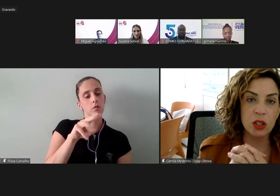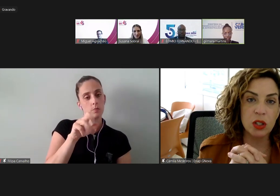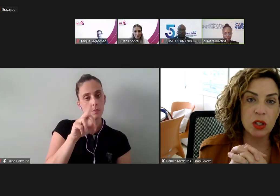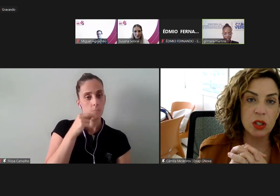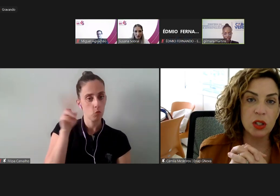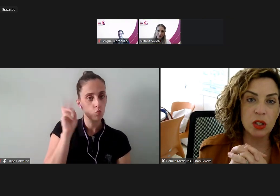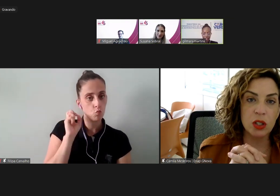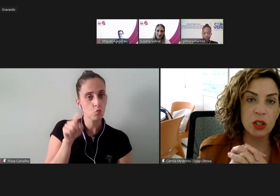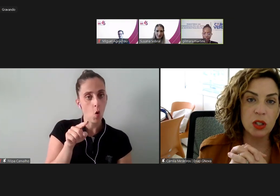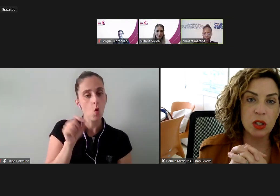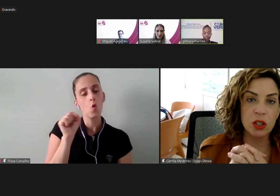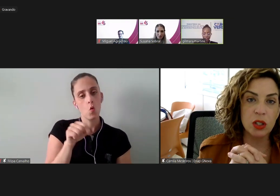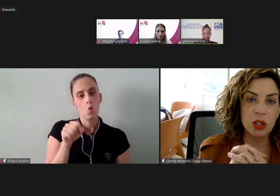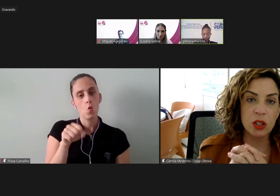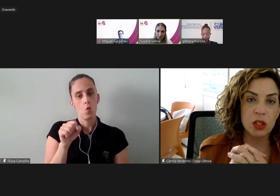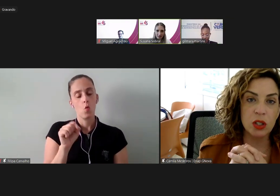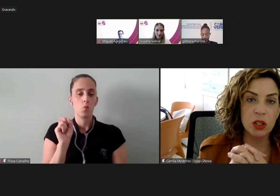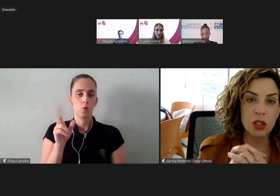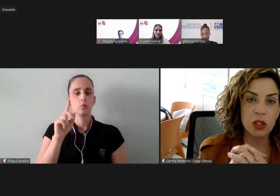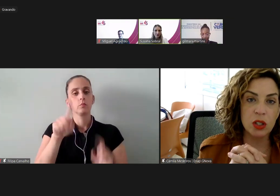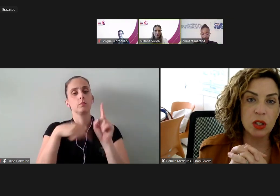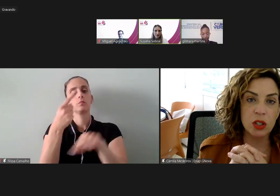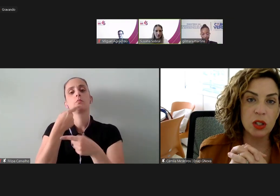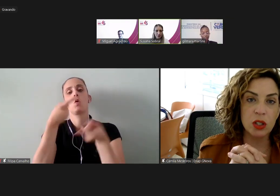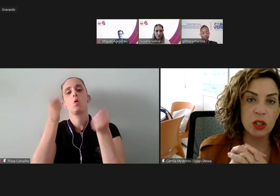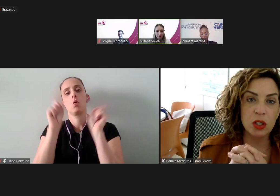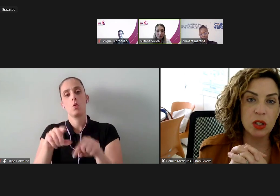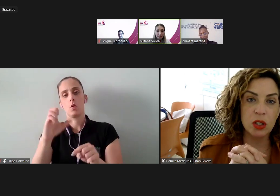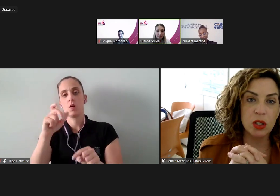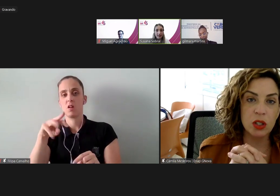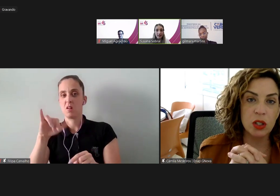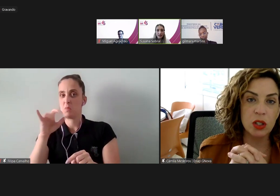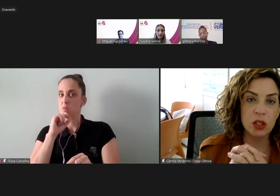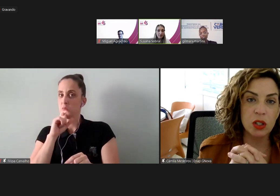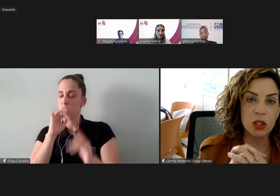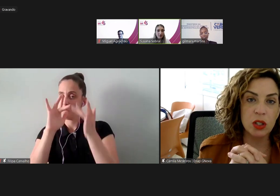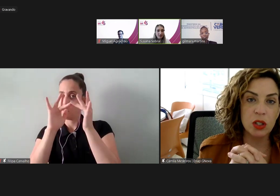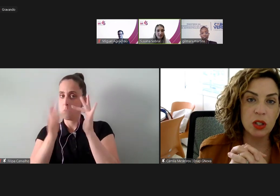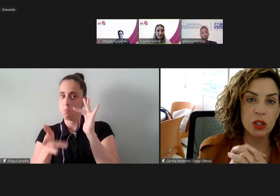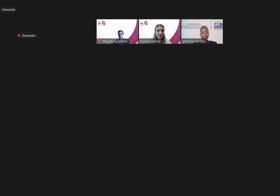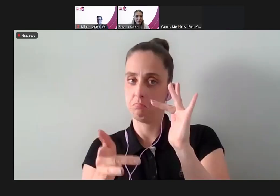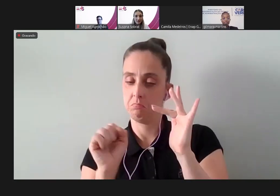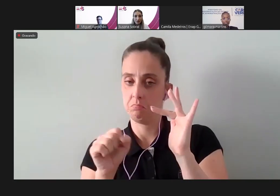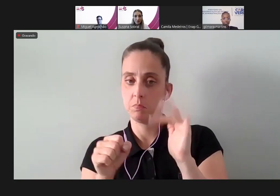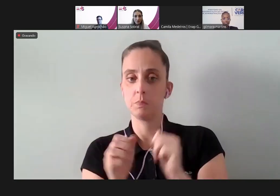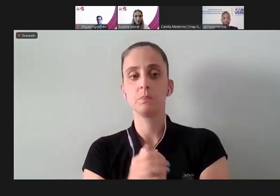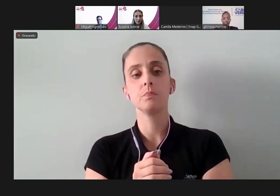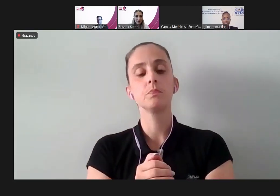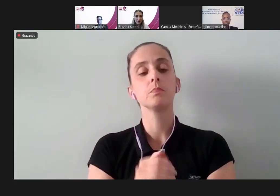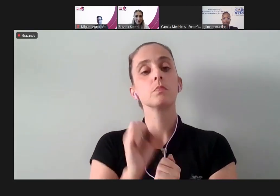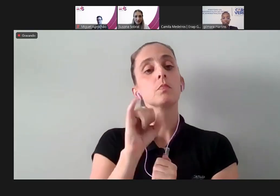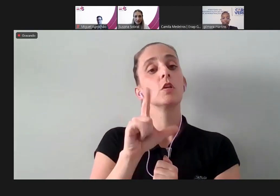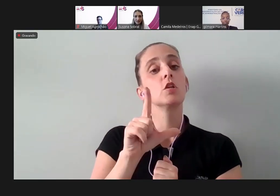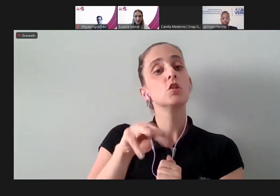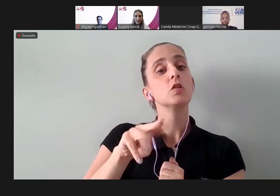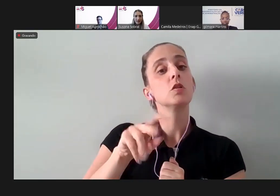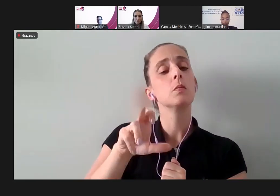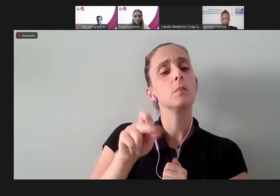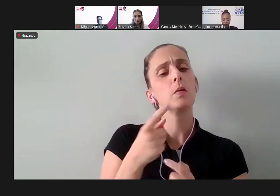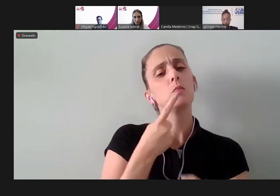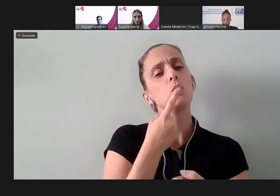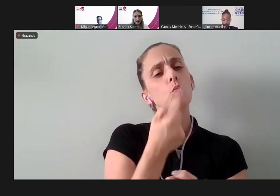consigo, consigo, Pronto, sim. enquanto depois voltamos à Camila, deve ter sido um problema de rede. Gilmara,